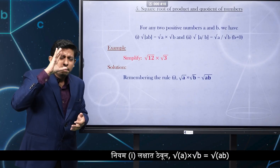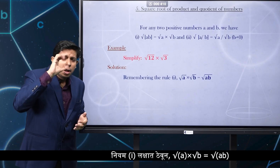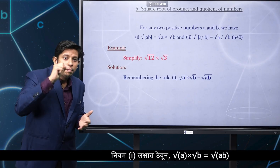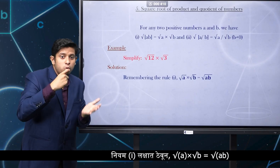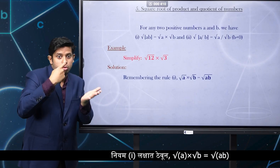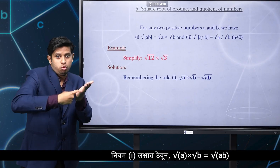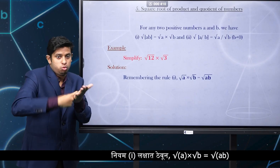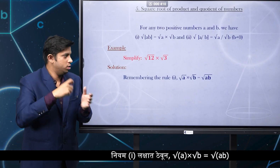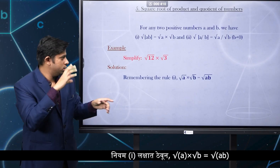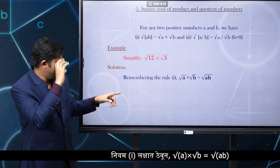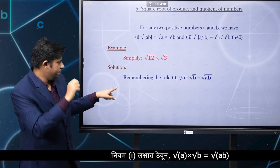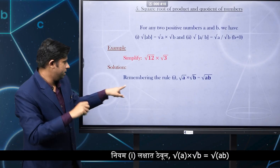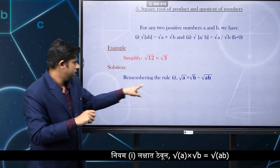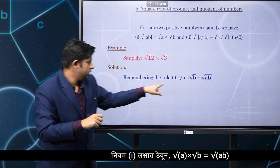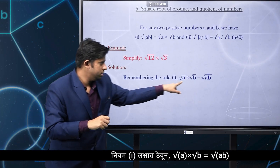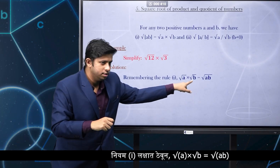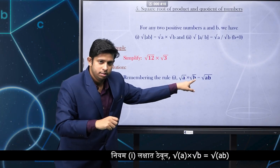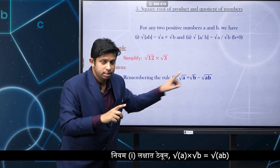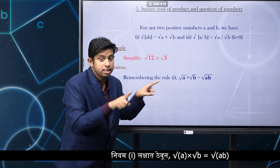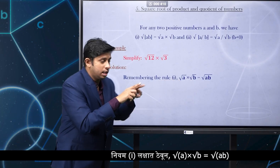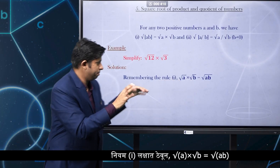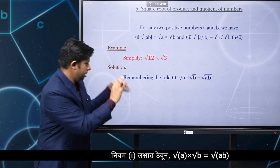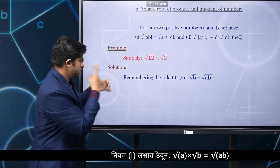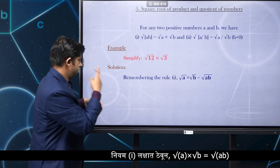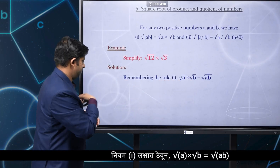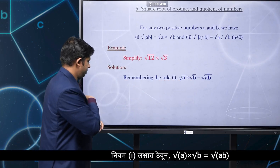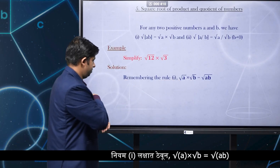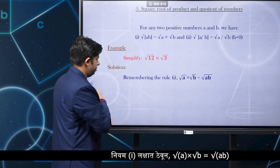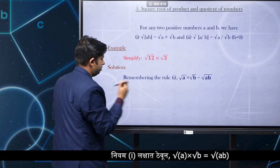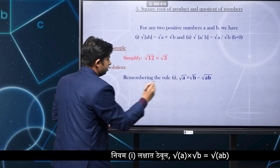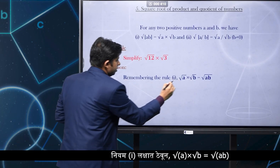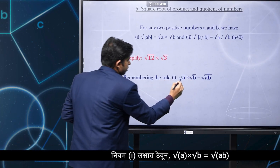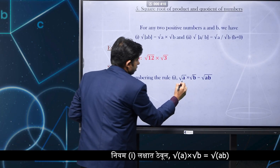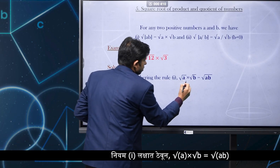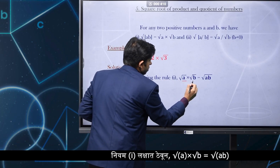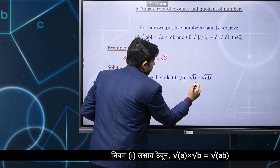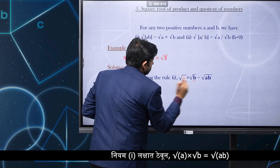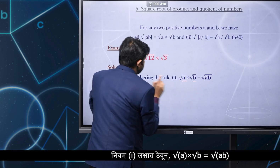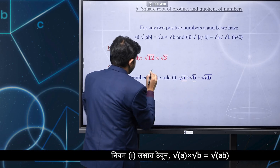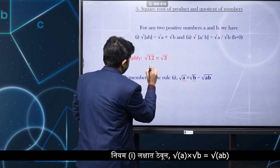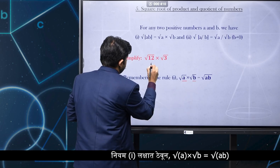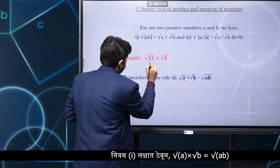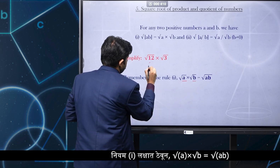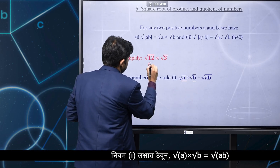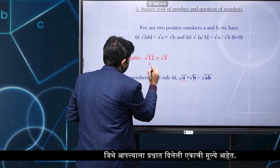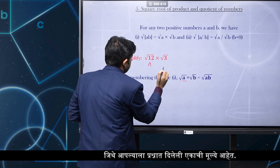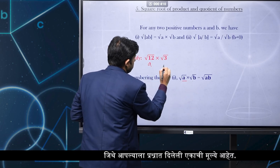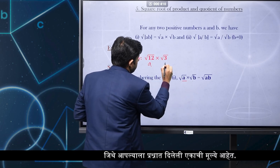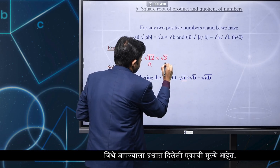नियम 1 लक्षात ठेवून वर्गमुळामध्ये A गुणिले वर्गमुळामध्ये B बरोबर वर्गमुळामध्ये AB. जिथे